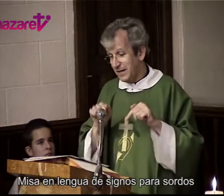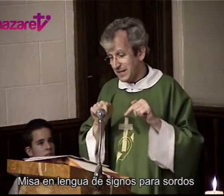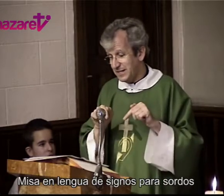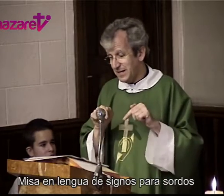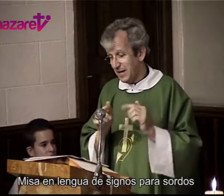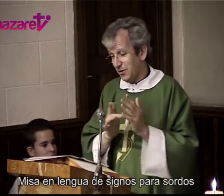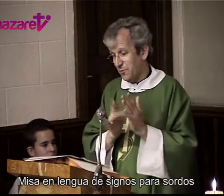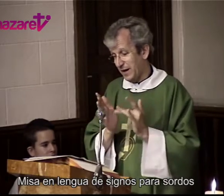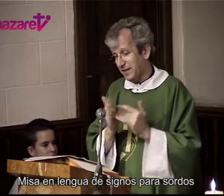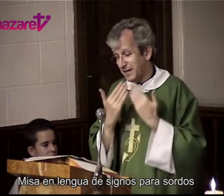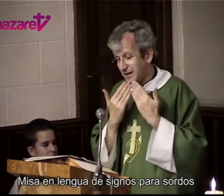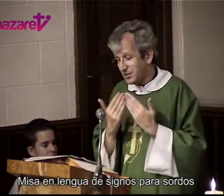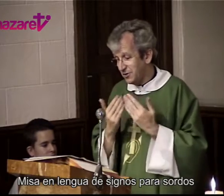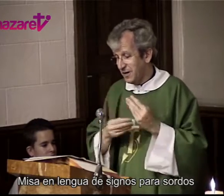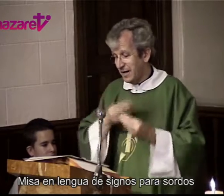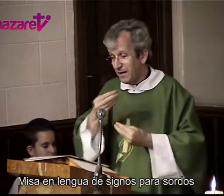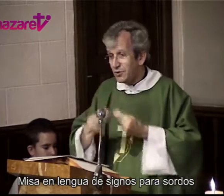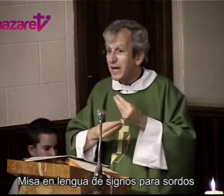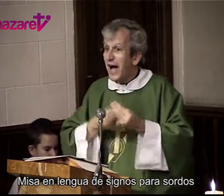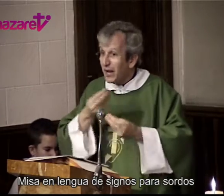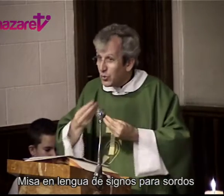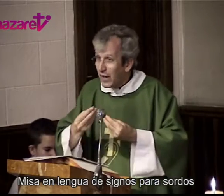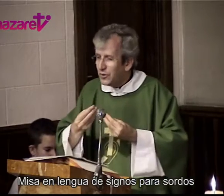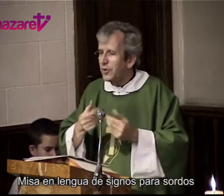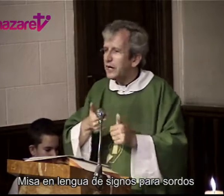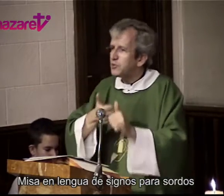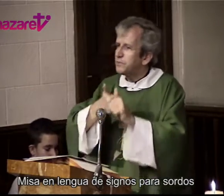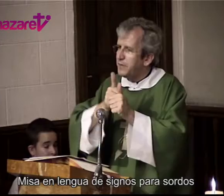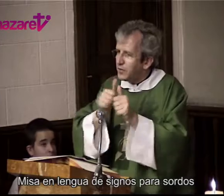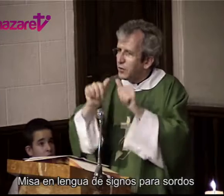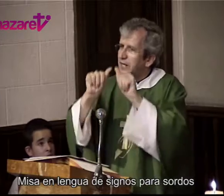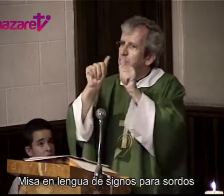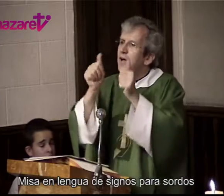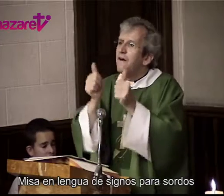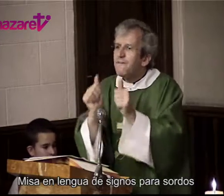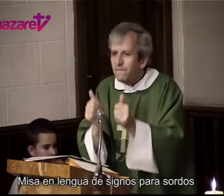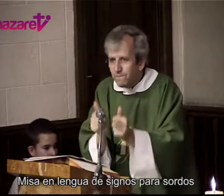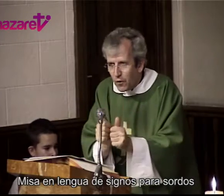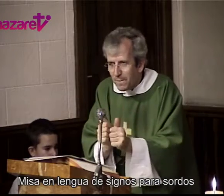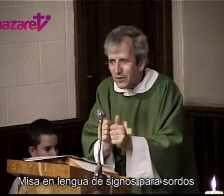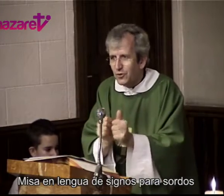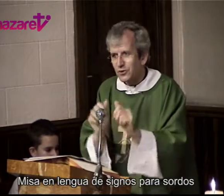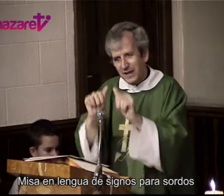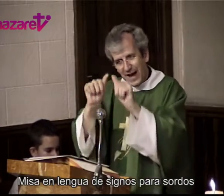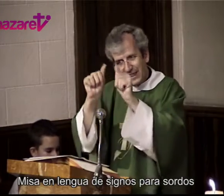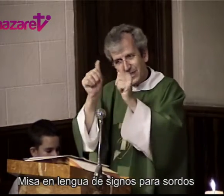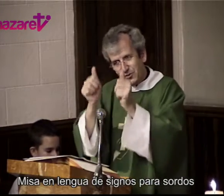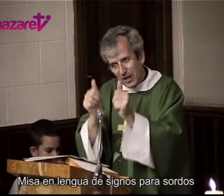así como gracias a Cristo iremos actuando, iremos viviendo, iremos formándonos, haciéndonos de alguna